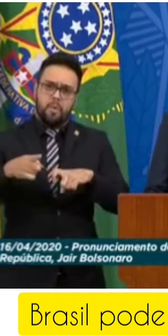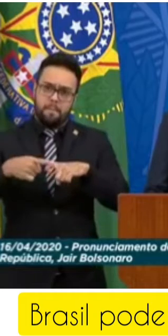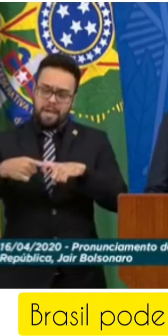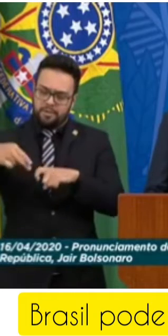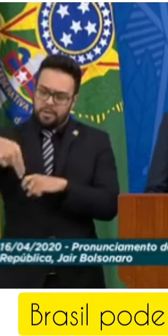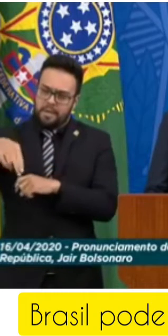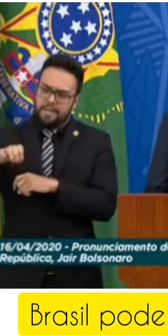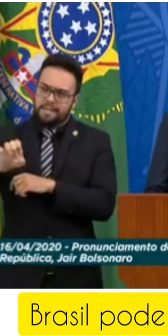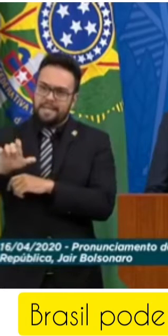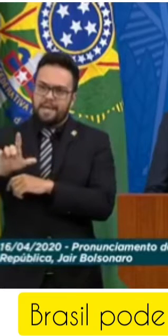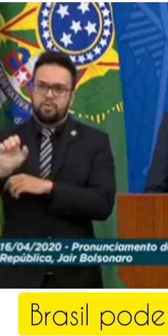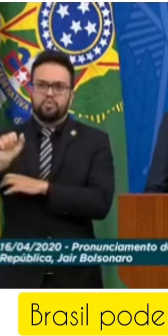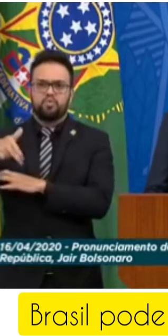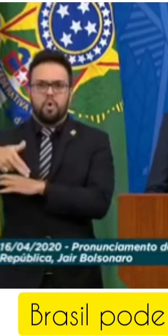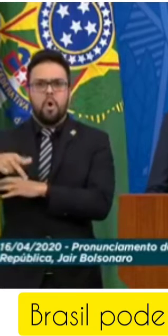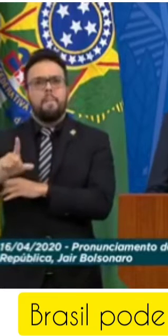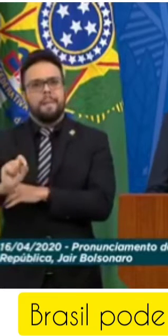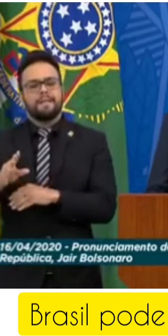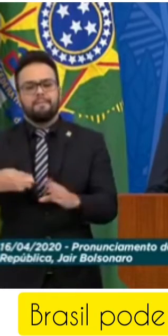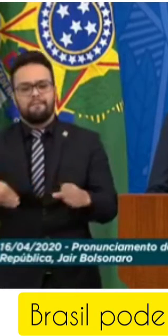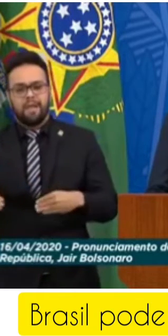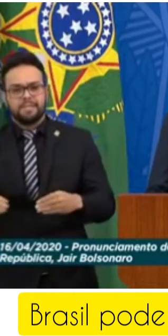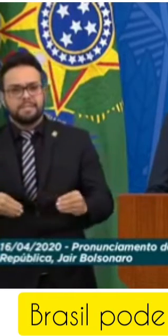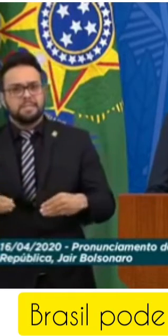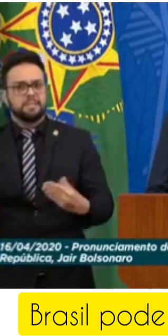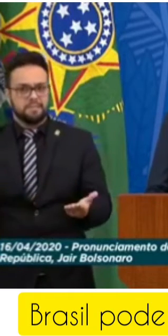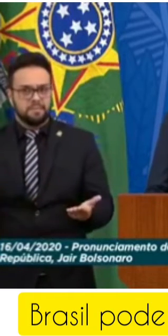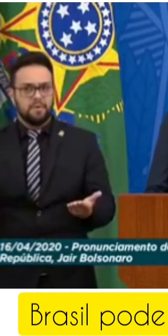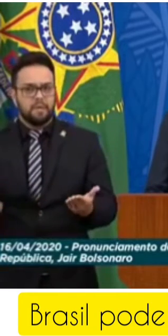Mas ele tem que começar a ser flexibilizado,